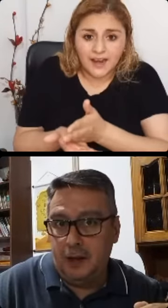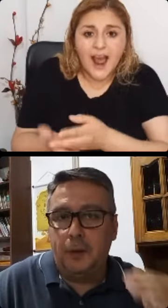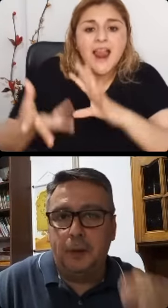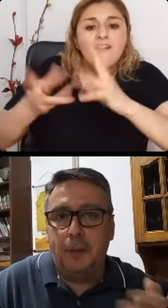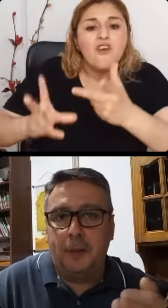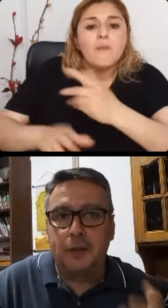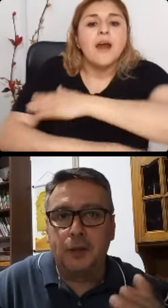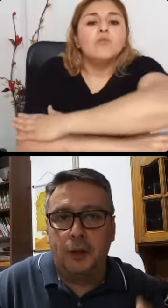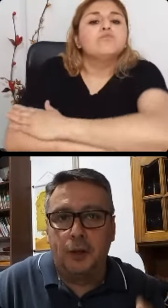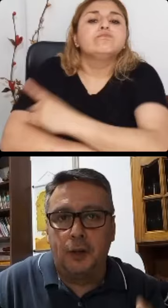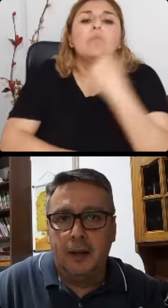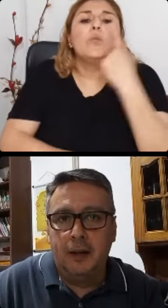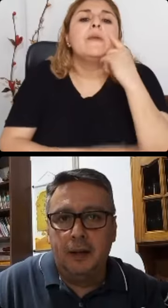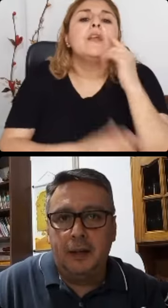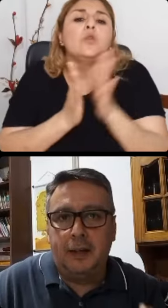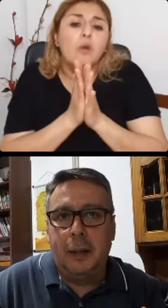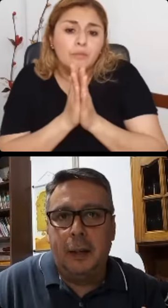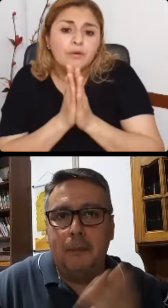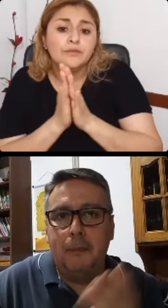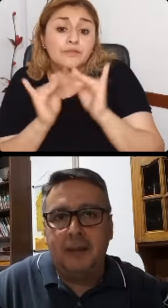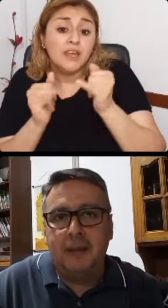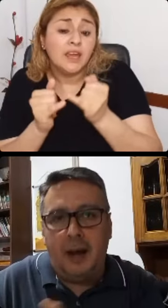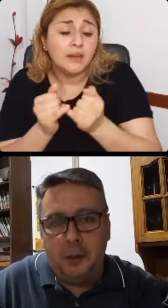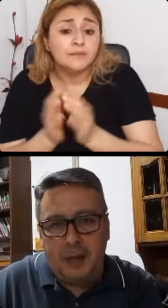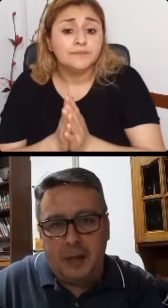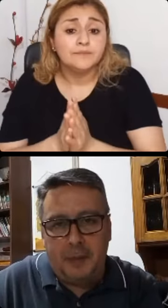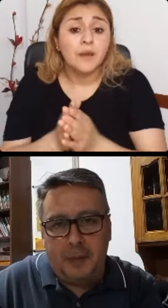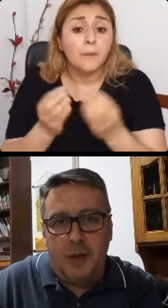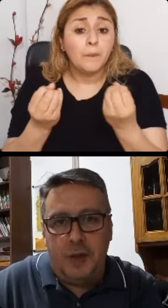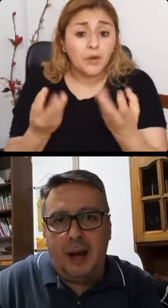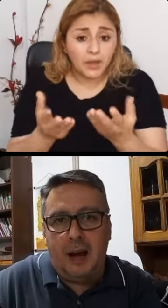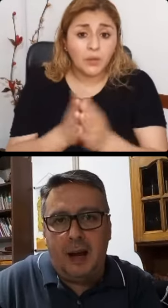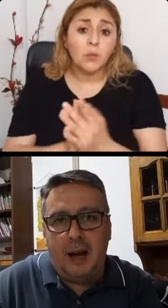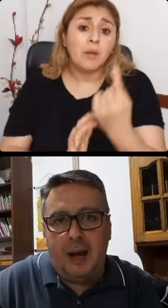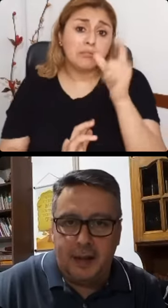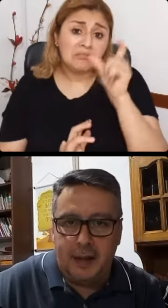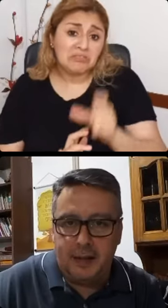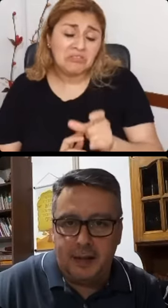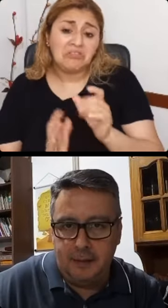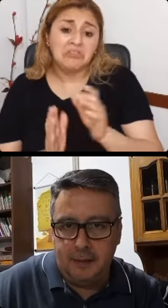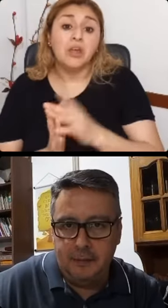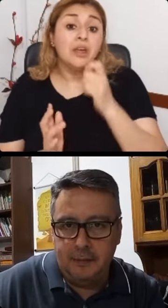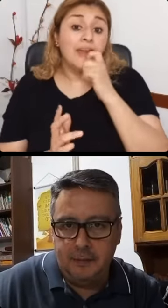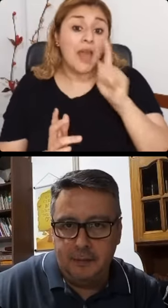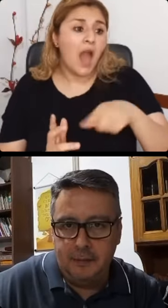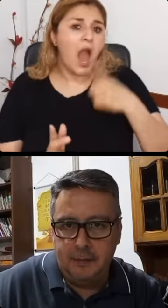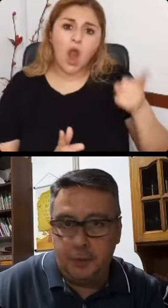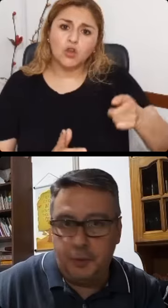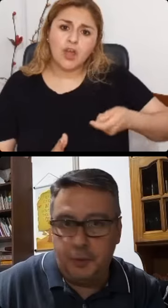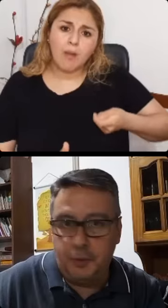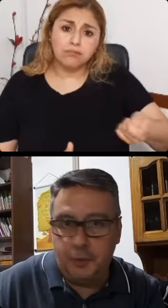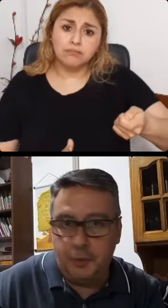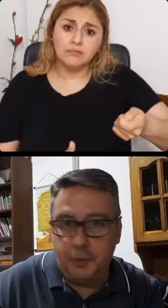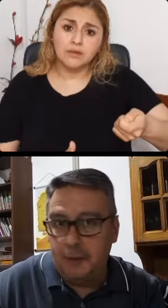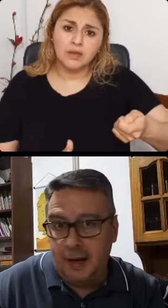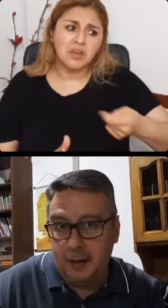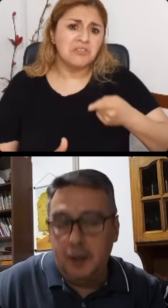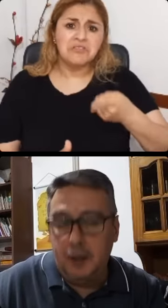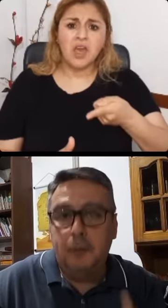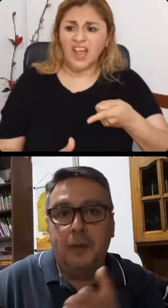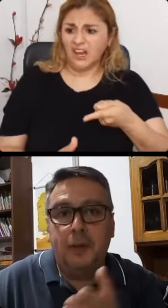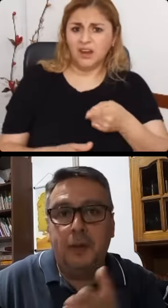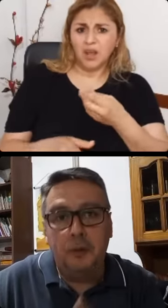porque una persona que mata a otra persona va a